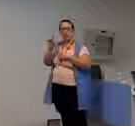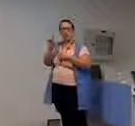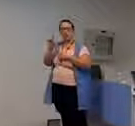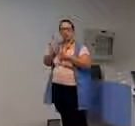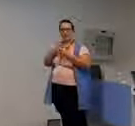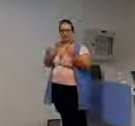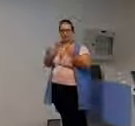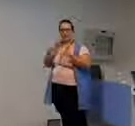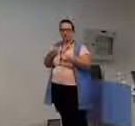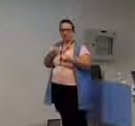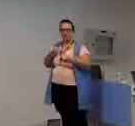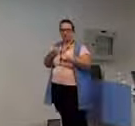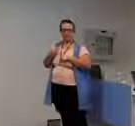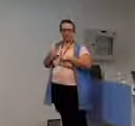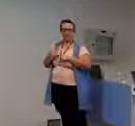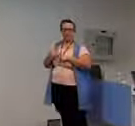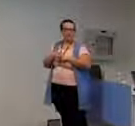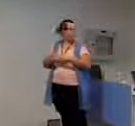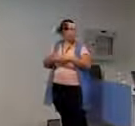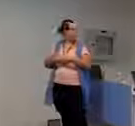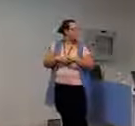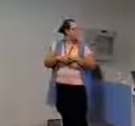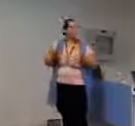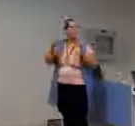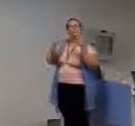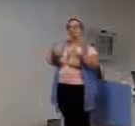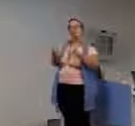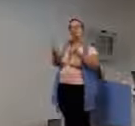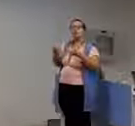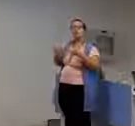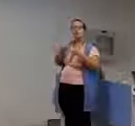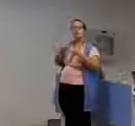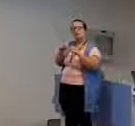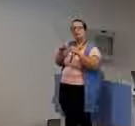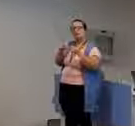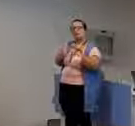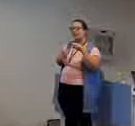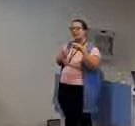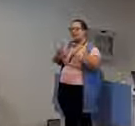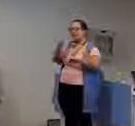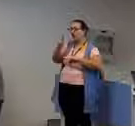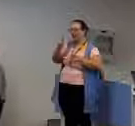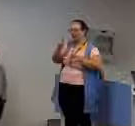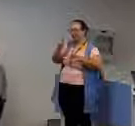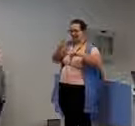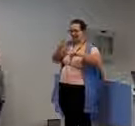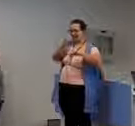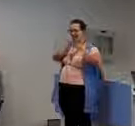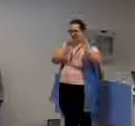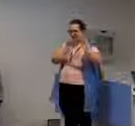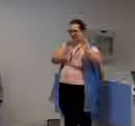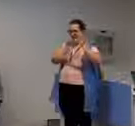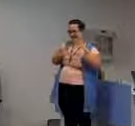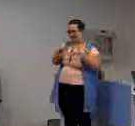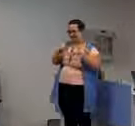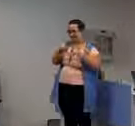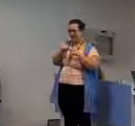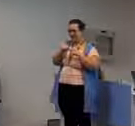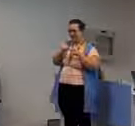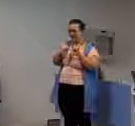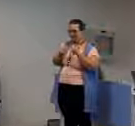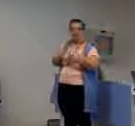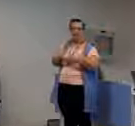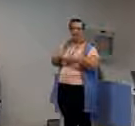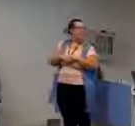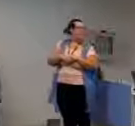gera o perfil. E quando eu digo aonde eu quero processar esse corte, ele propaga automaticamente na tira.